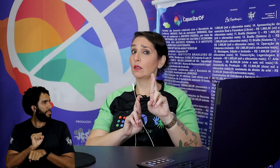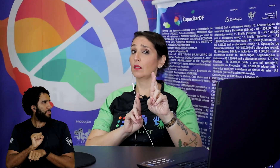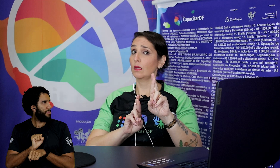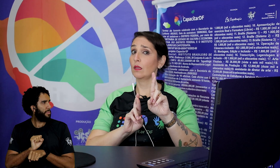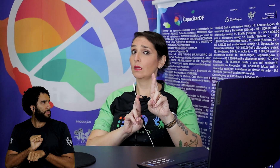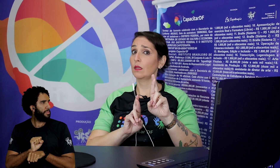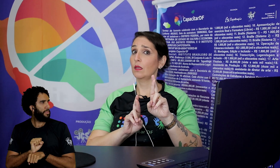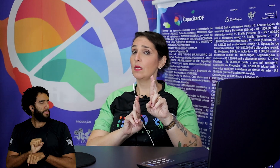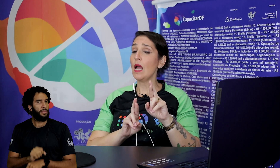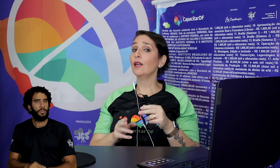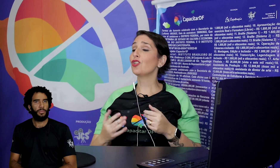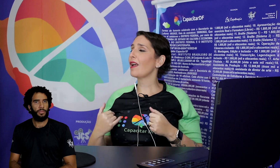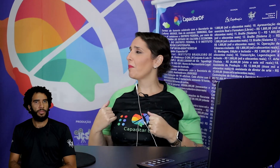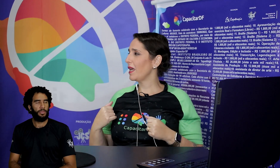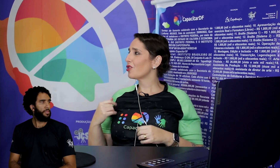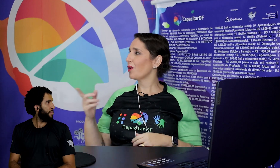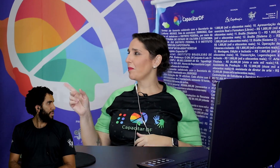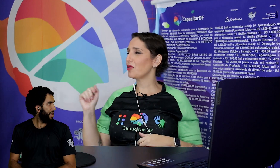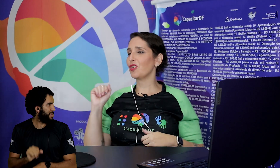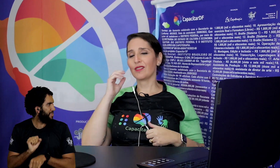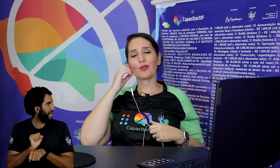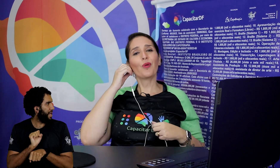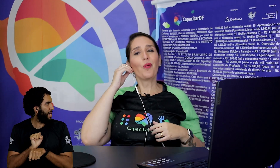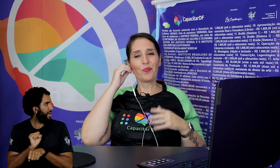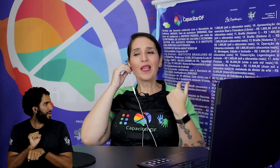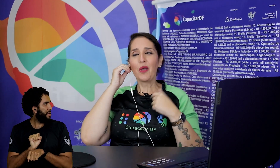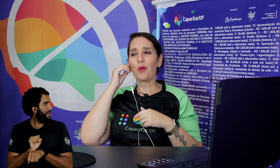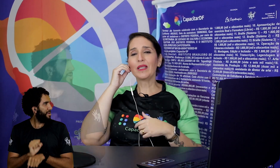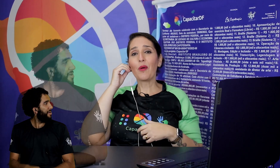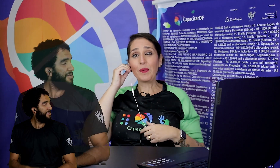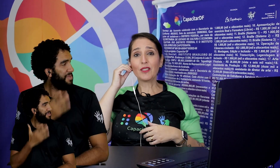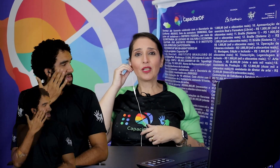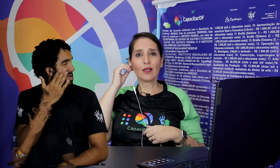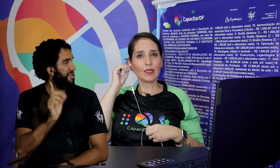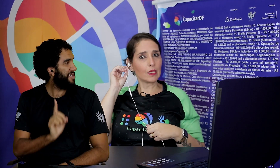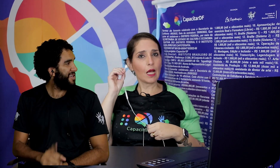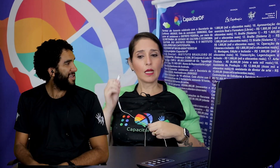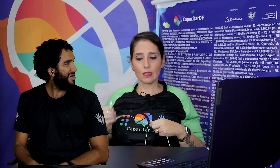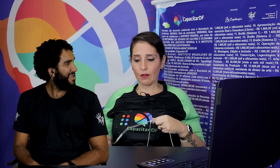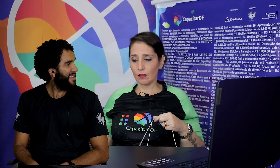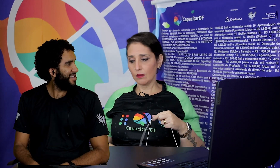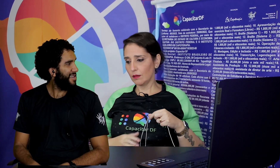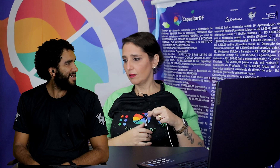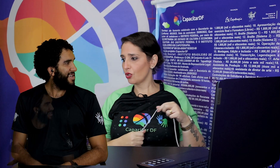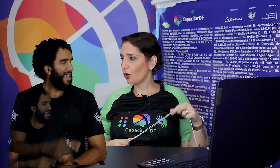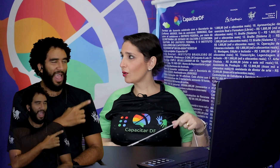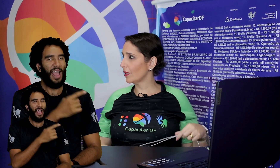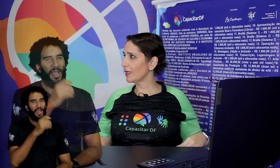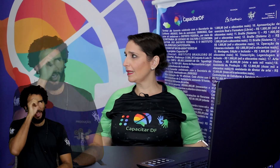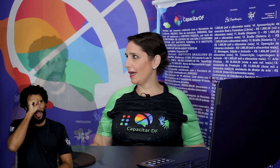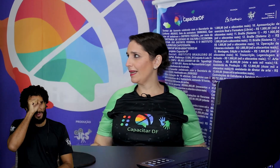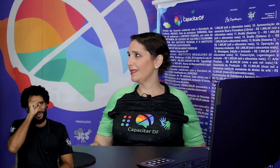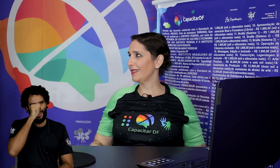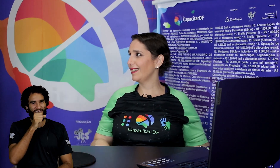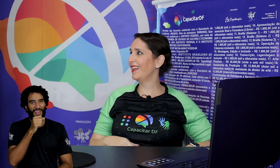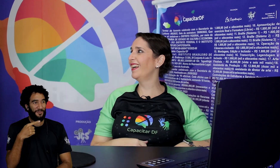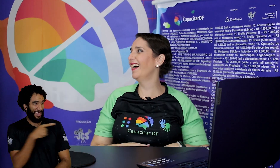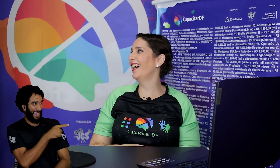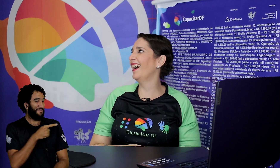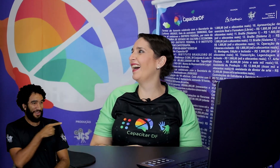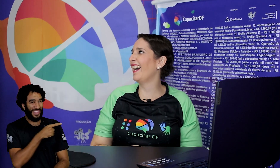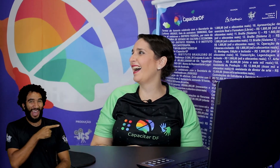Esperança. ok. E Antigamente, aí eu eu lembro ficava em disso. dúvida. Quando eu aprendi língua de sinais há 18 anos atrás,